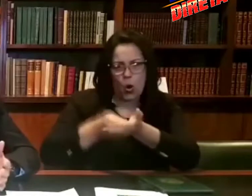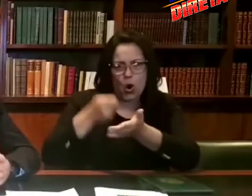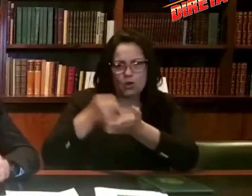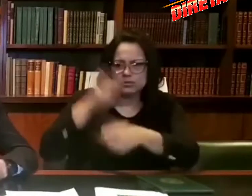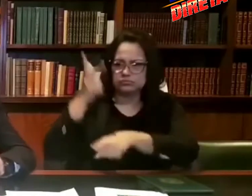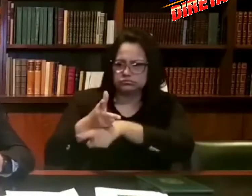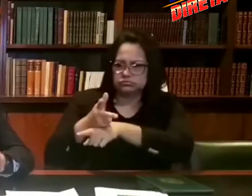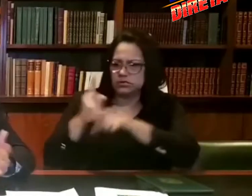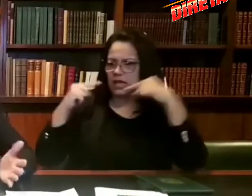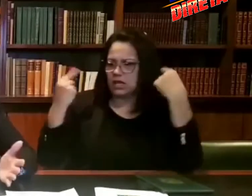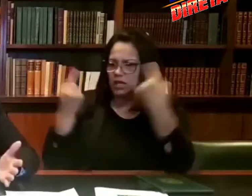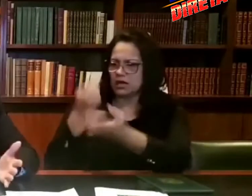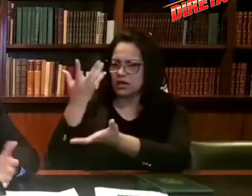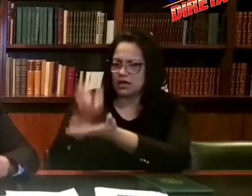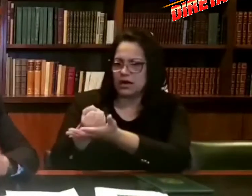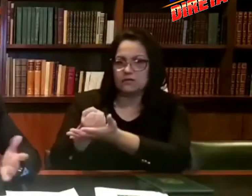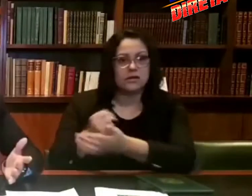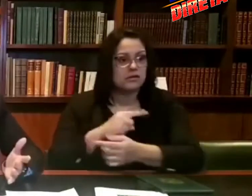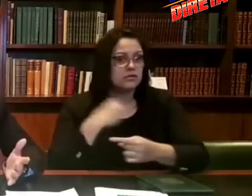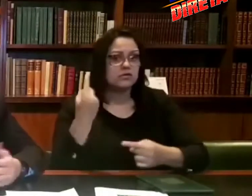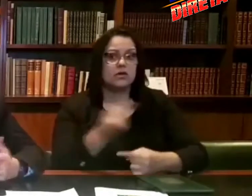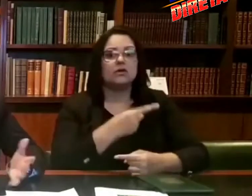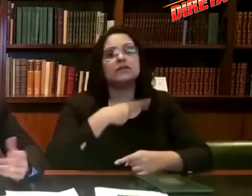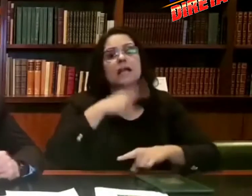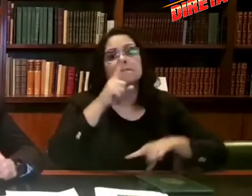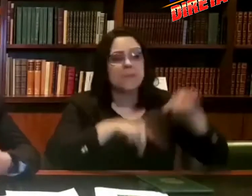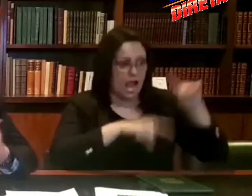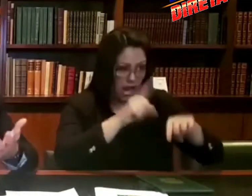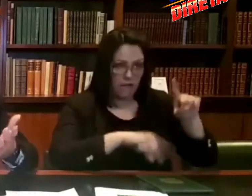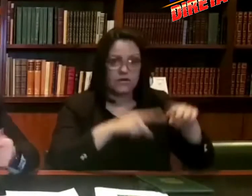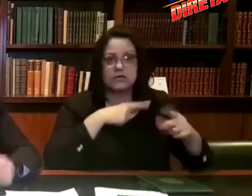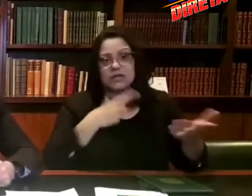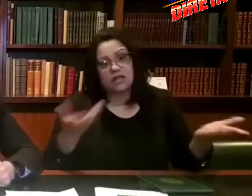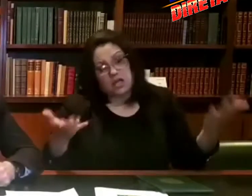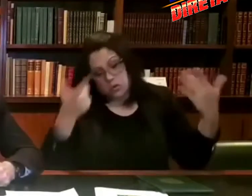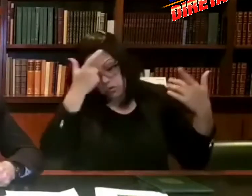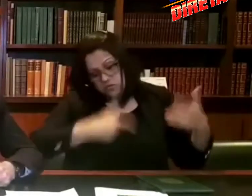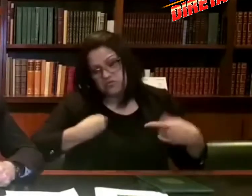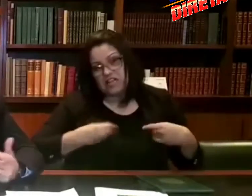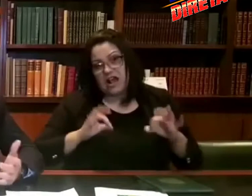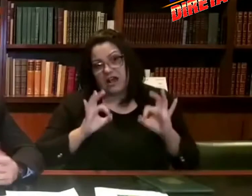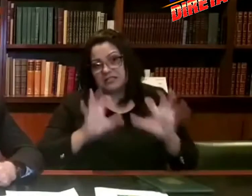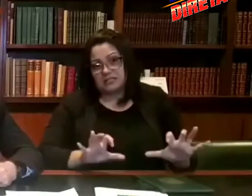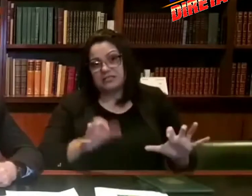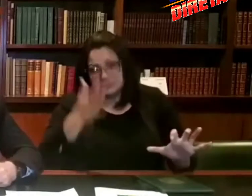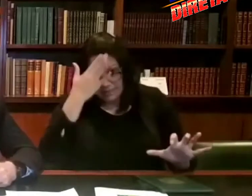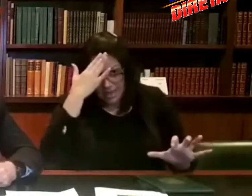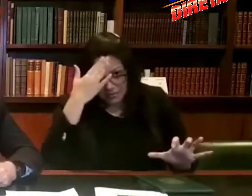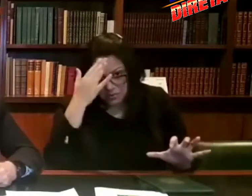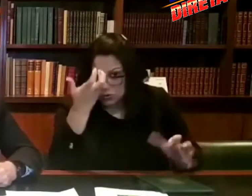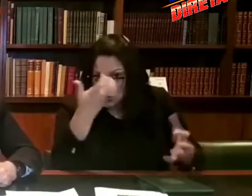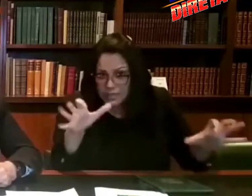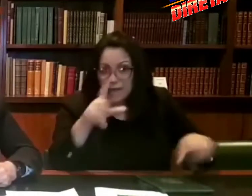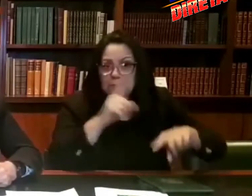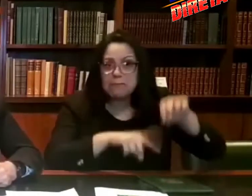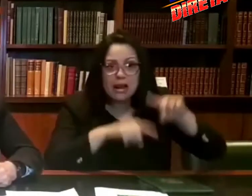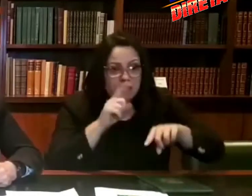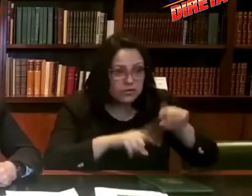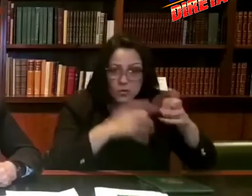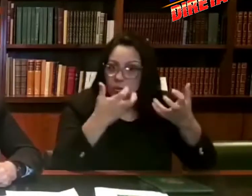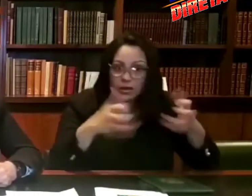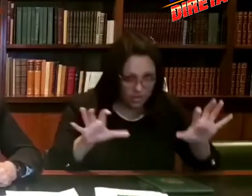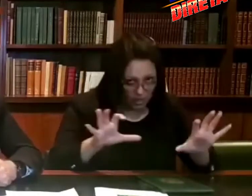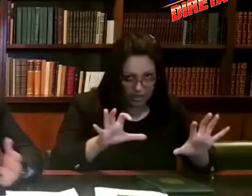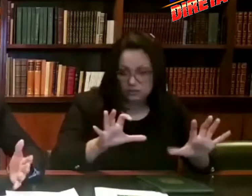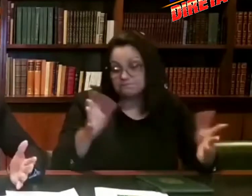acolha isso, a gente divulgue 20 minutos, tem palavrão no meio? Tem, é a minha maneira de ser. Tá, quem não quiser ouvir palavrão, se for liberado,